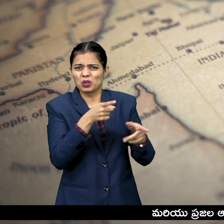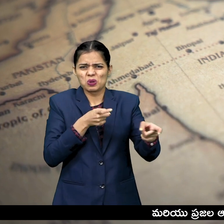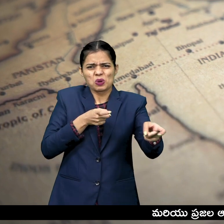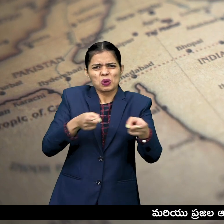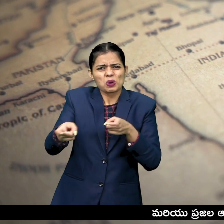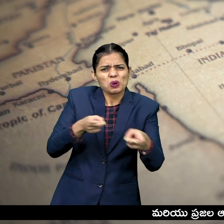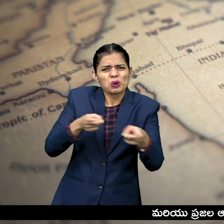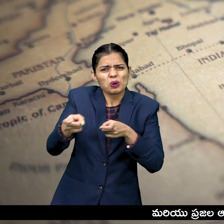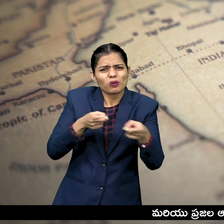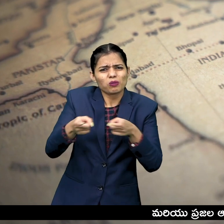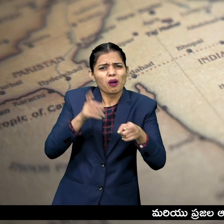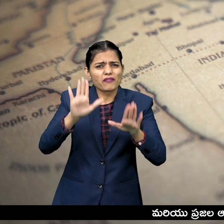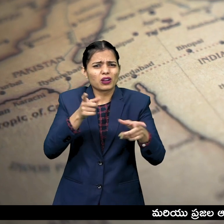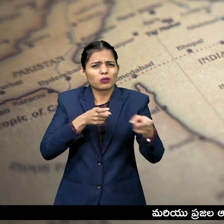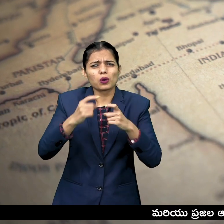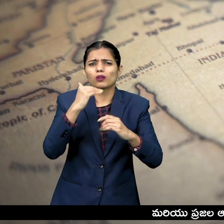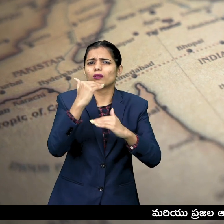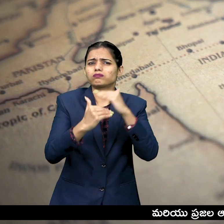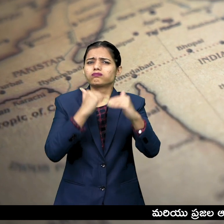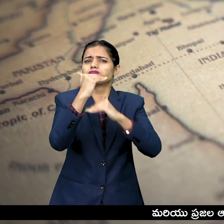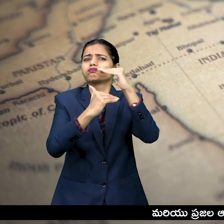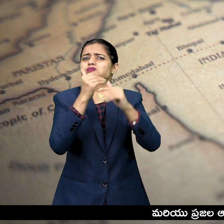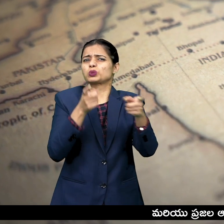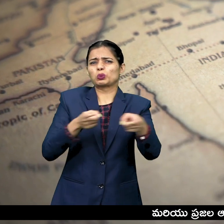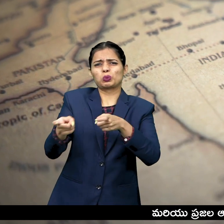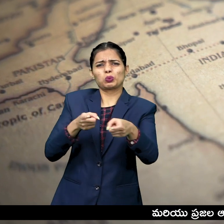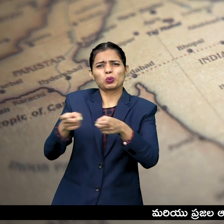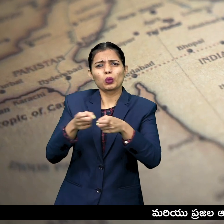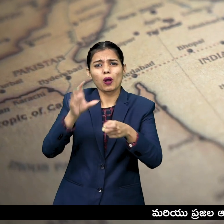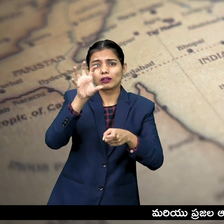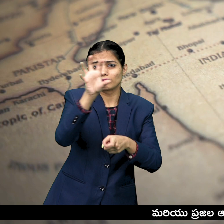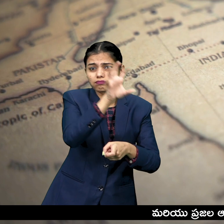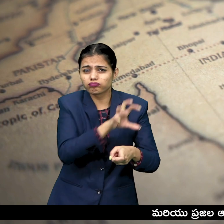ప్రజల ఆత్మవిశ్వాసాన్ని విచ్ఛిన్నం చేశారు.